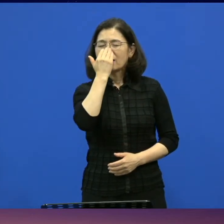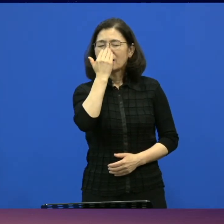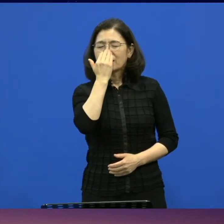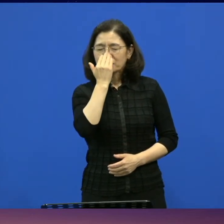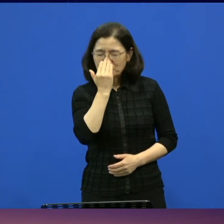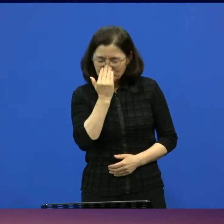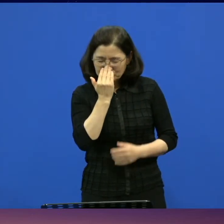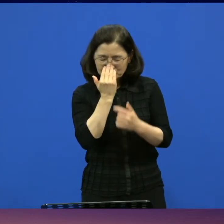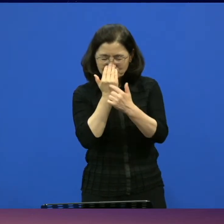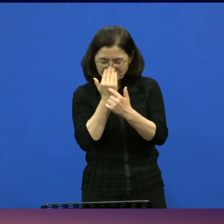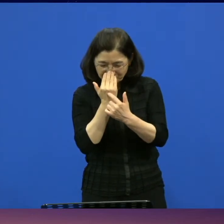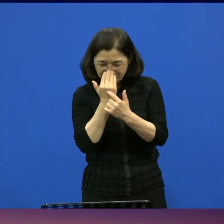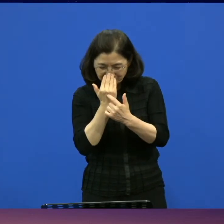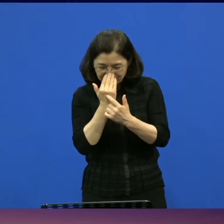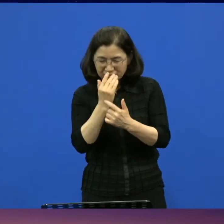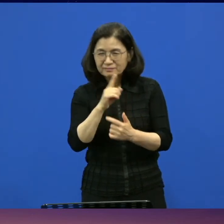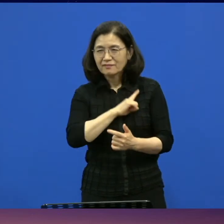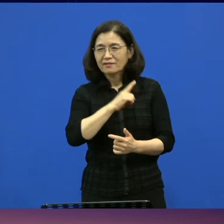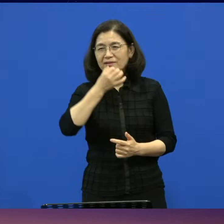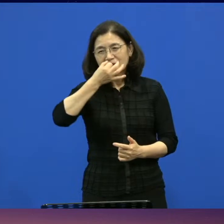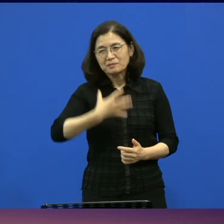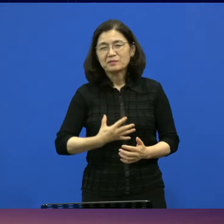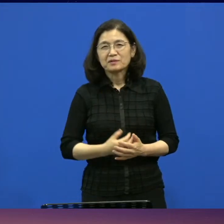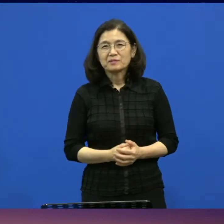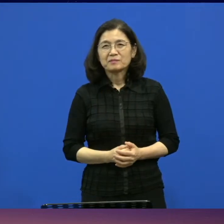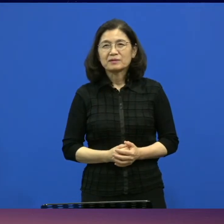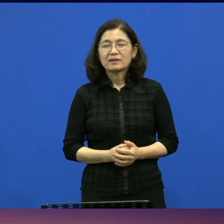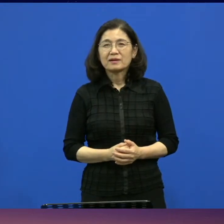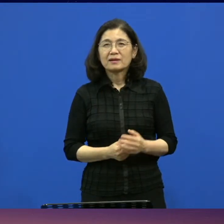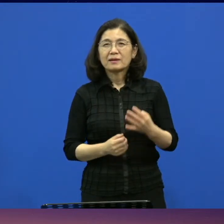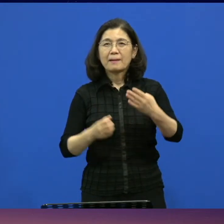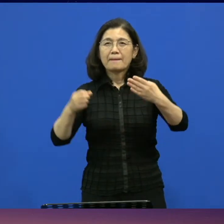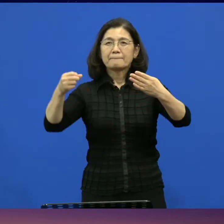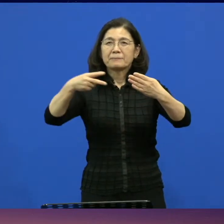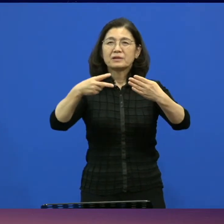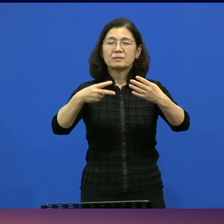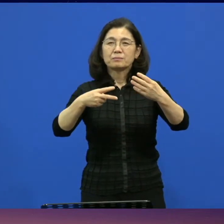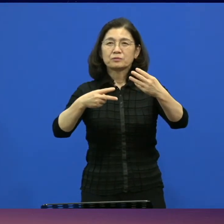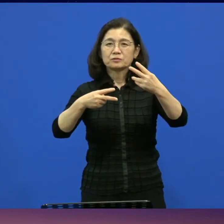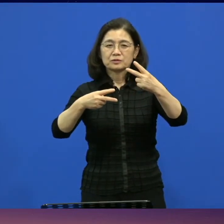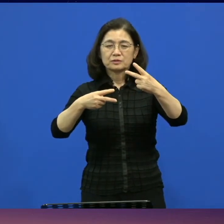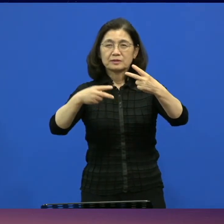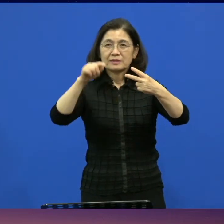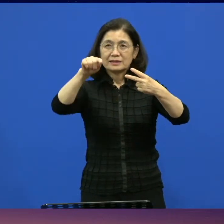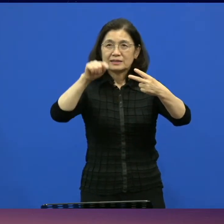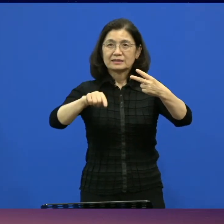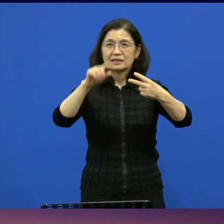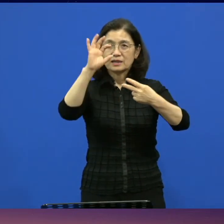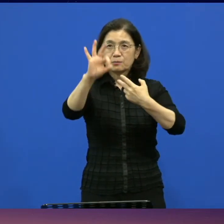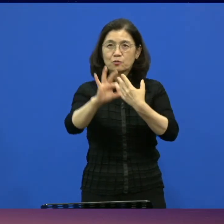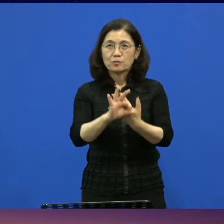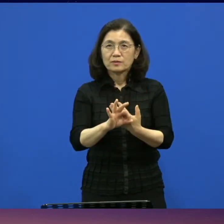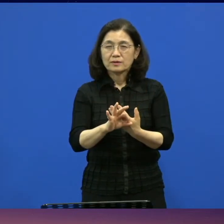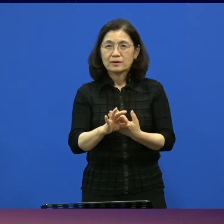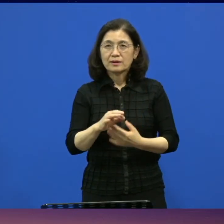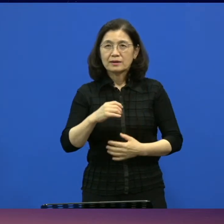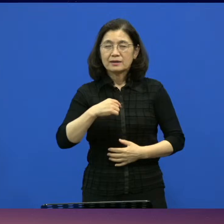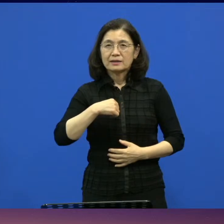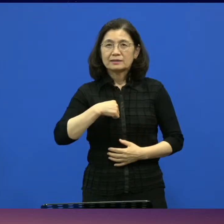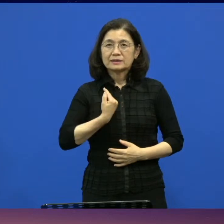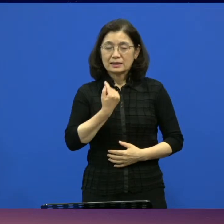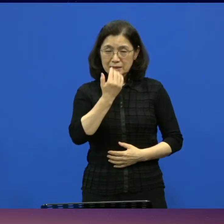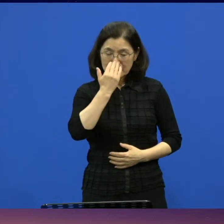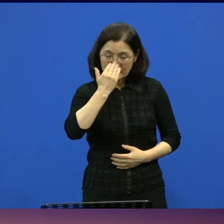그러니까 여러분, 빌립보서 2장에 그리스도의 낮아지심, 자기를 비우심, 이